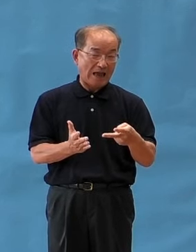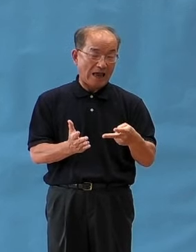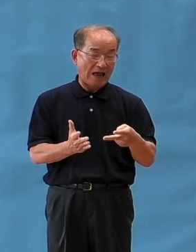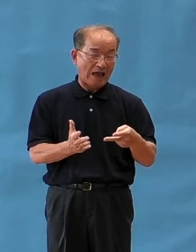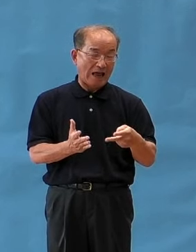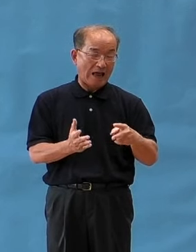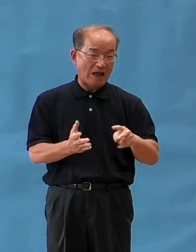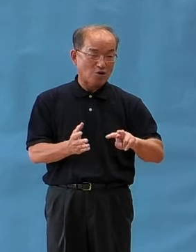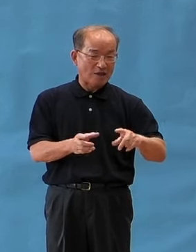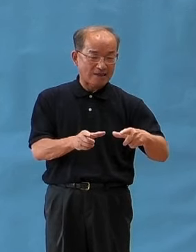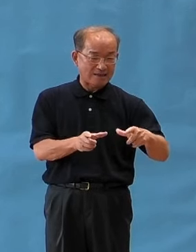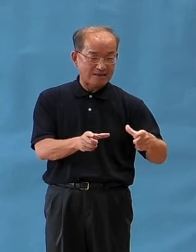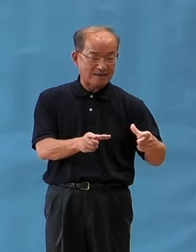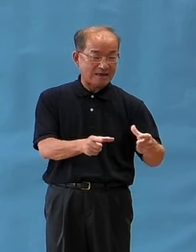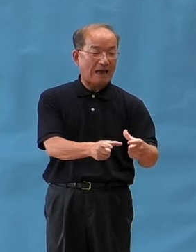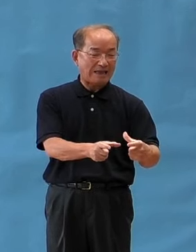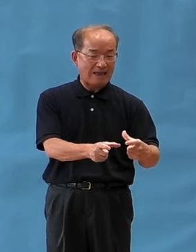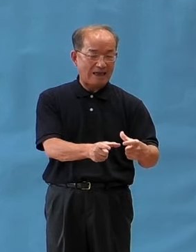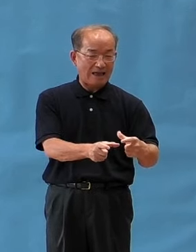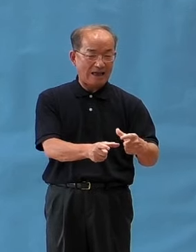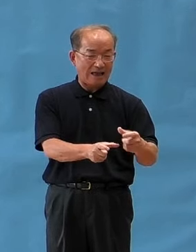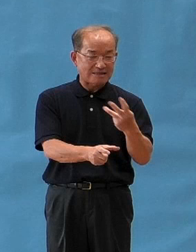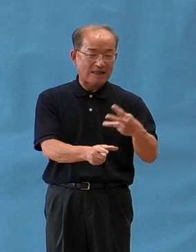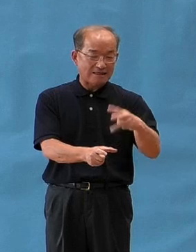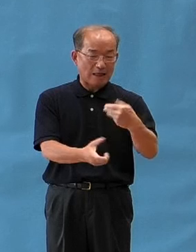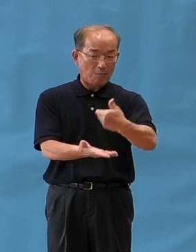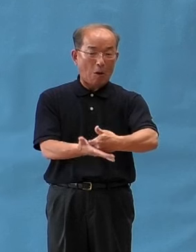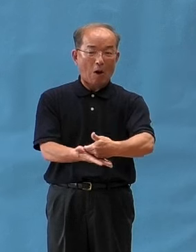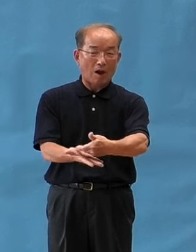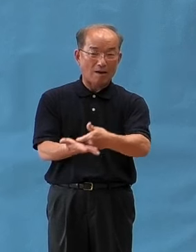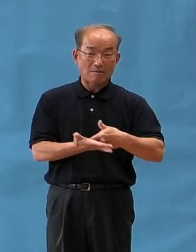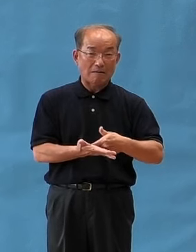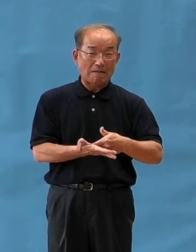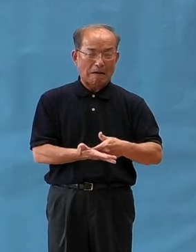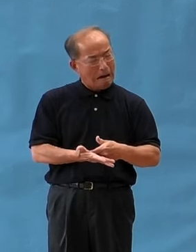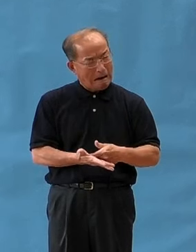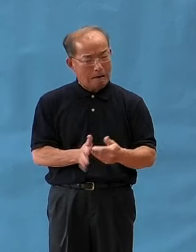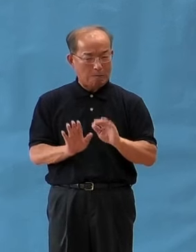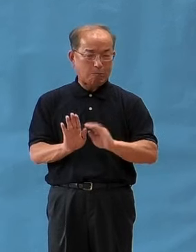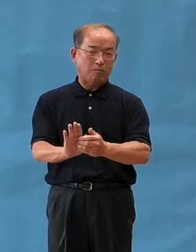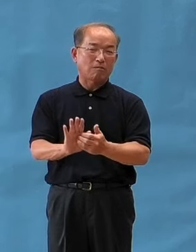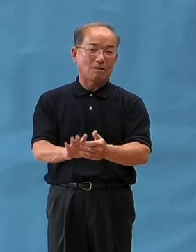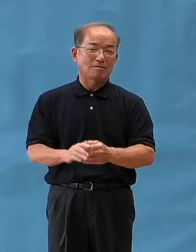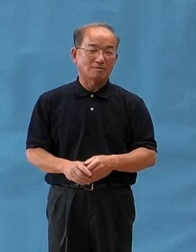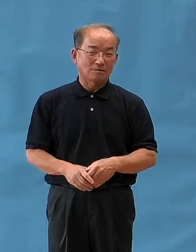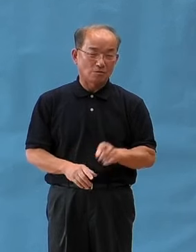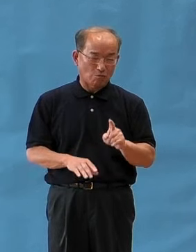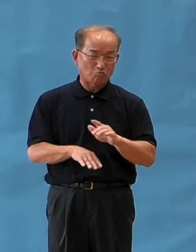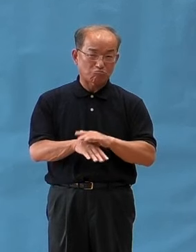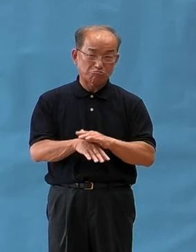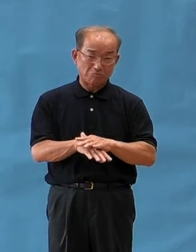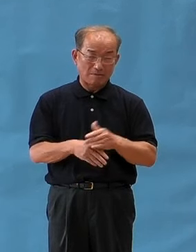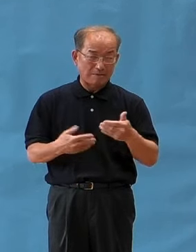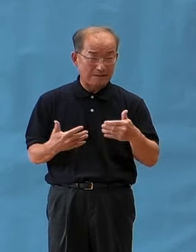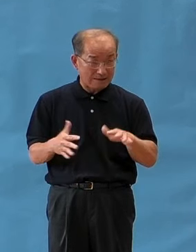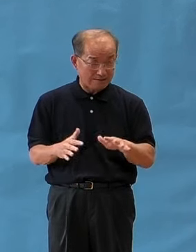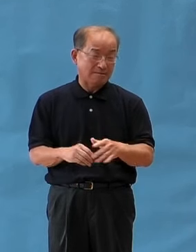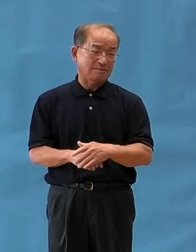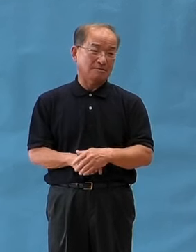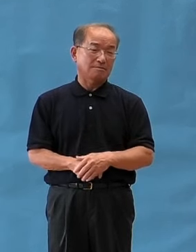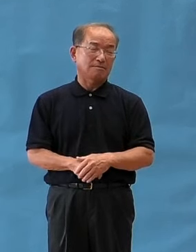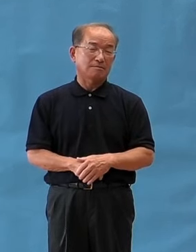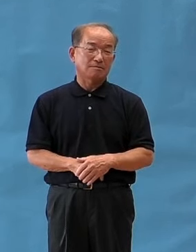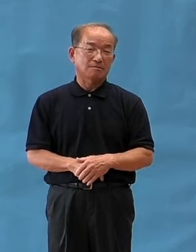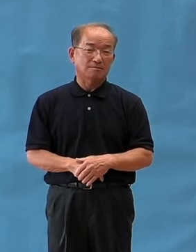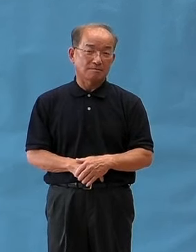って、そんな付き合えないですよ。そんなもう、上等なもん、そのステーキなんかいらないから。